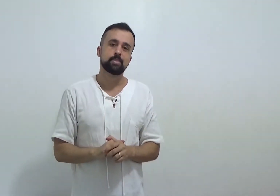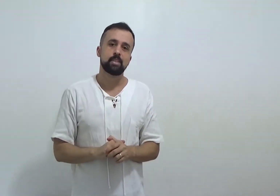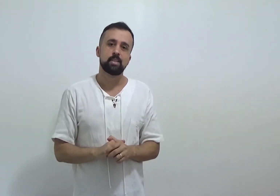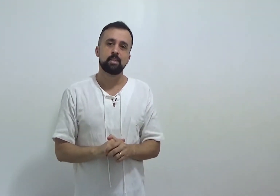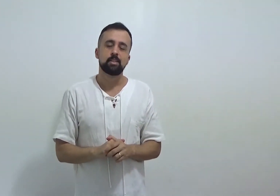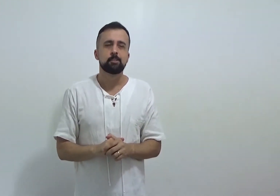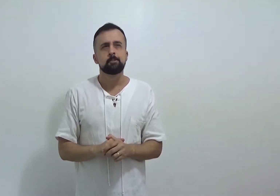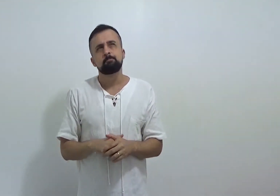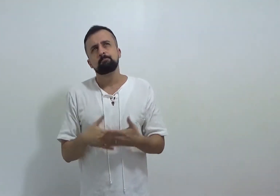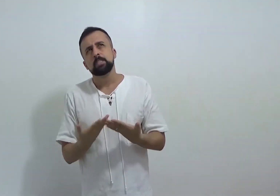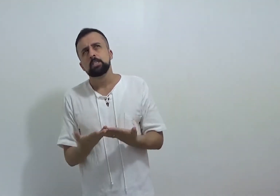Viram só?